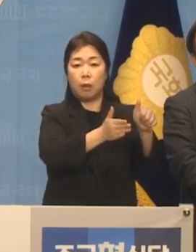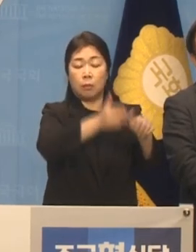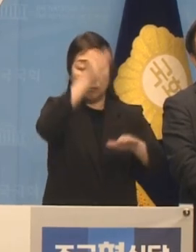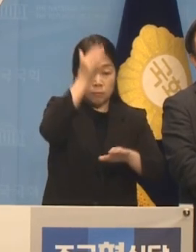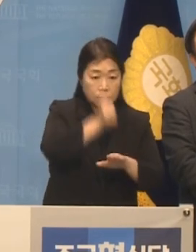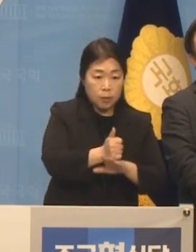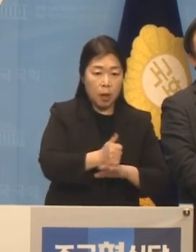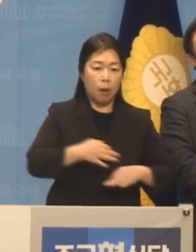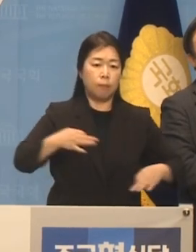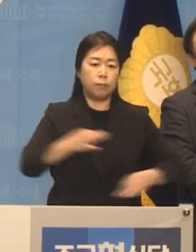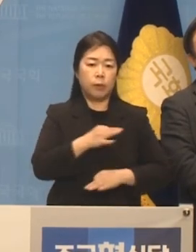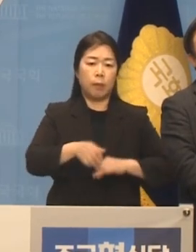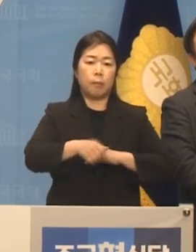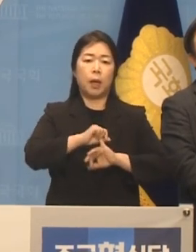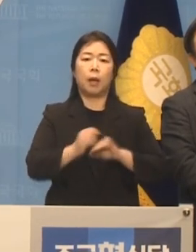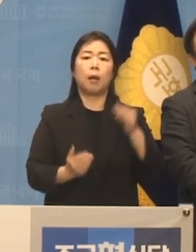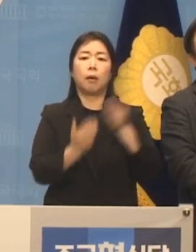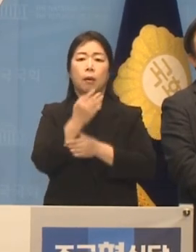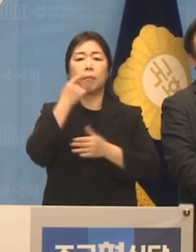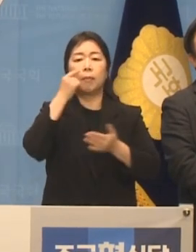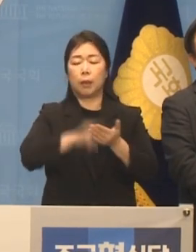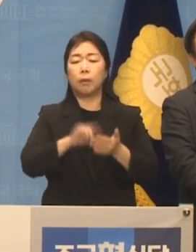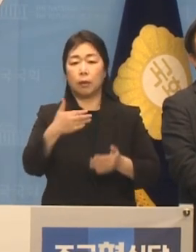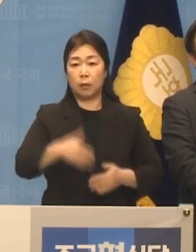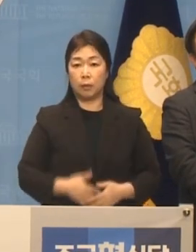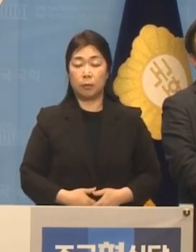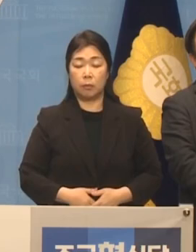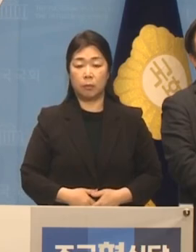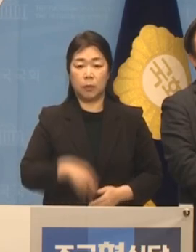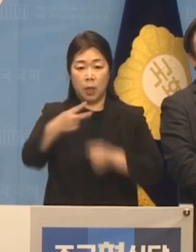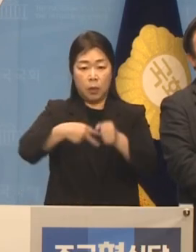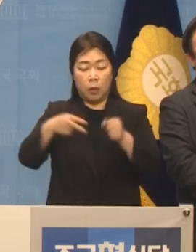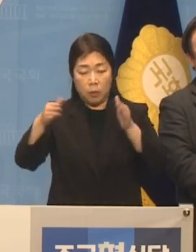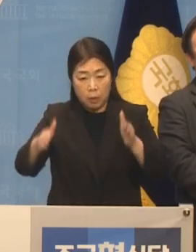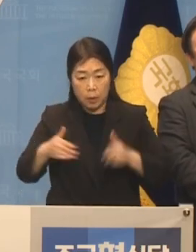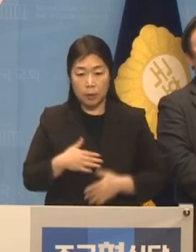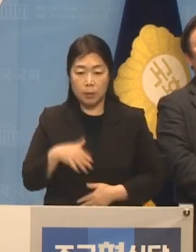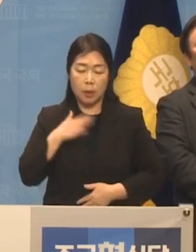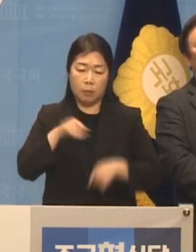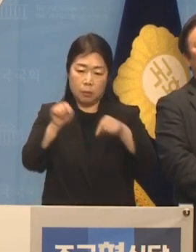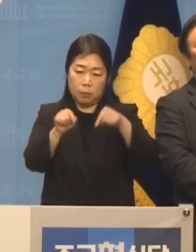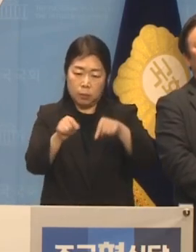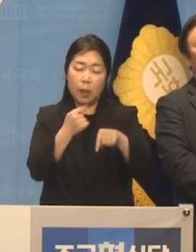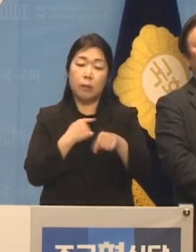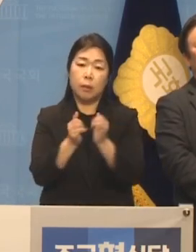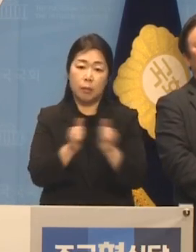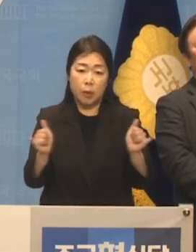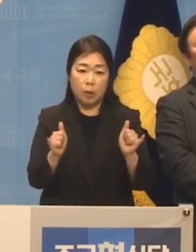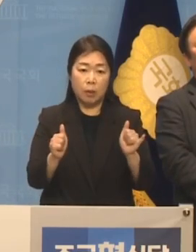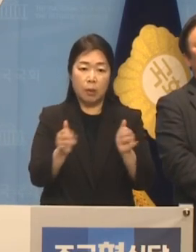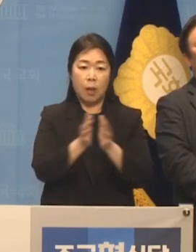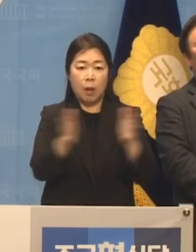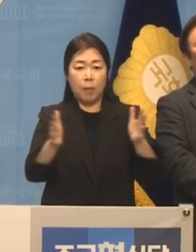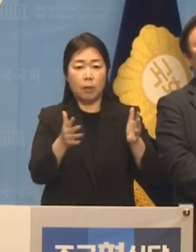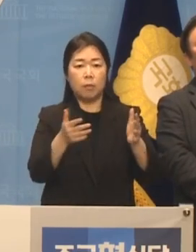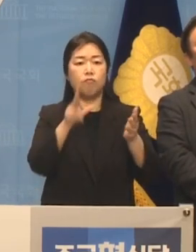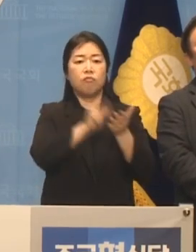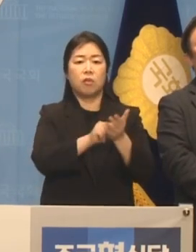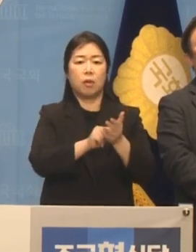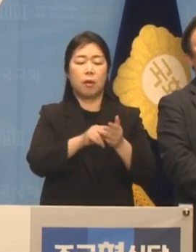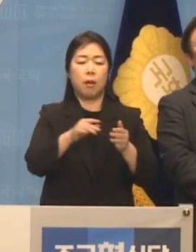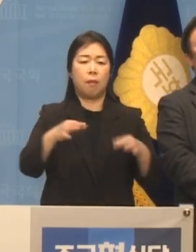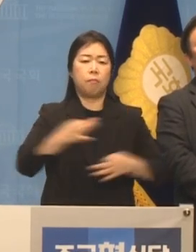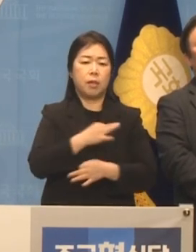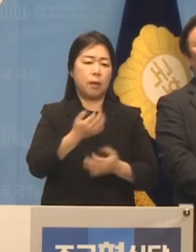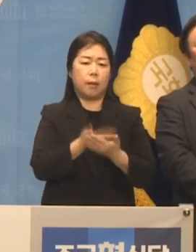밝혀냈으며 2년 동안에는 제가 섭외한 동대표들과 개혁 입주자 대표 회의를 구성하여 아파트를 개혁하고 주민